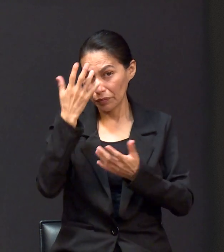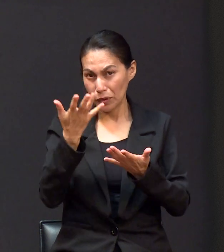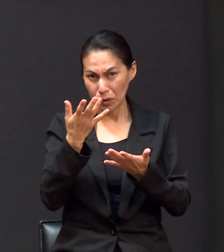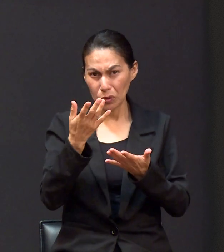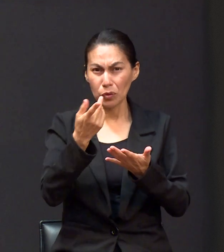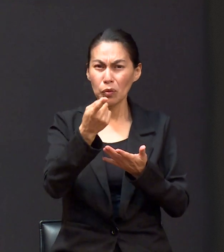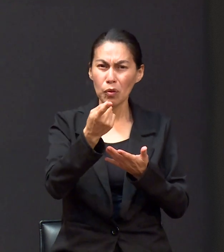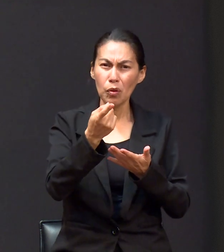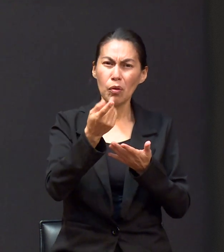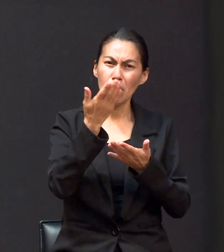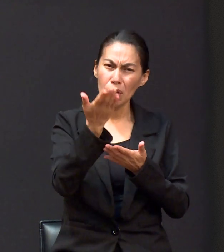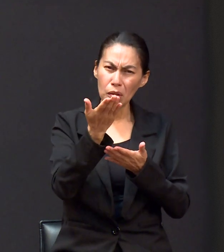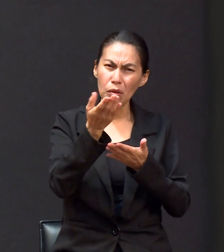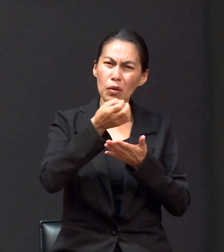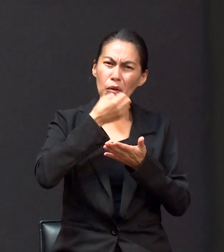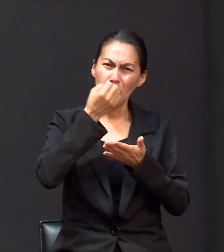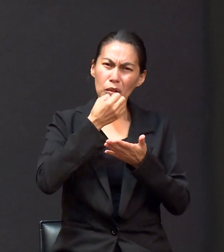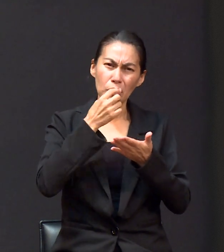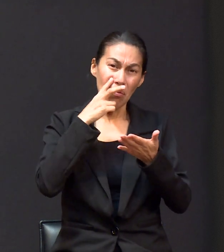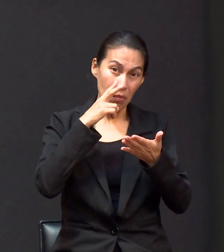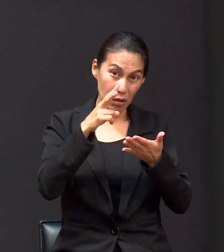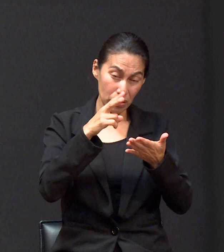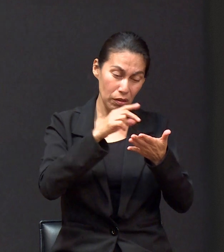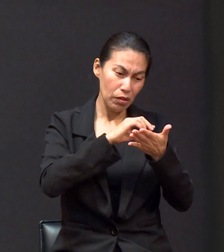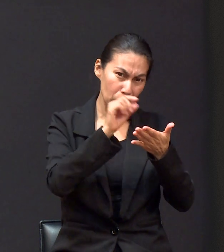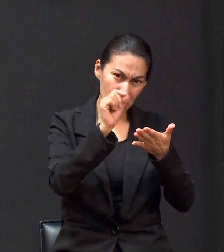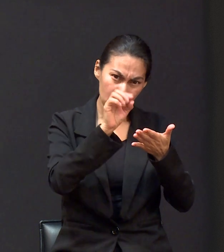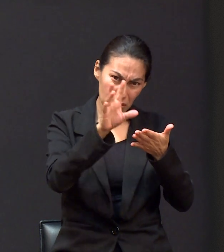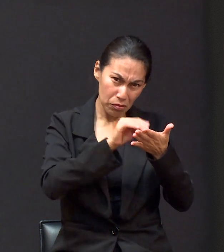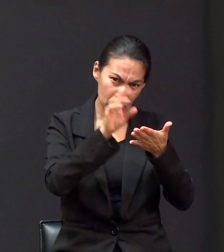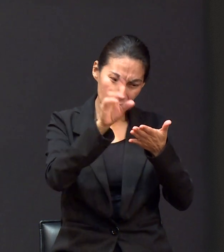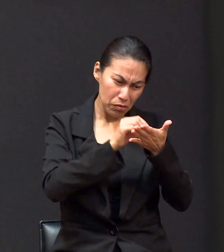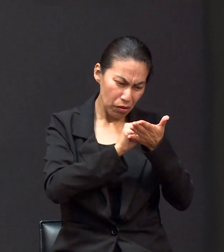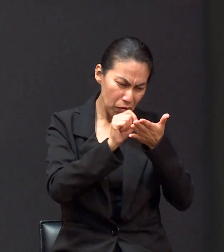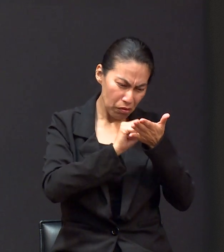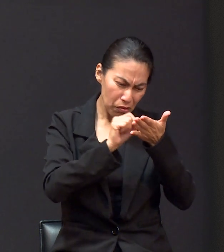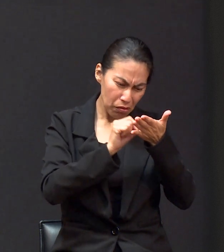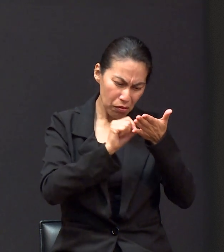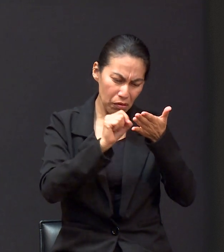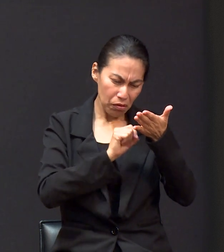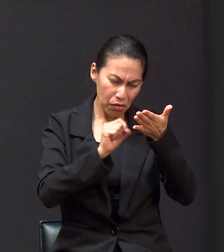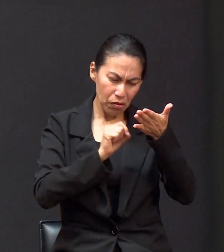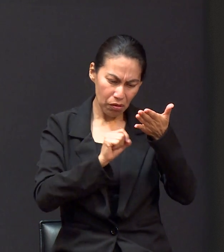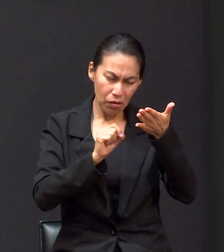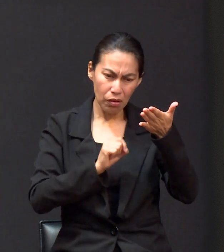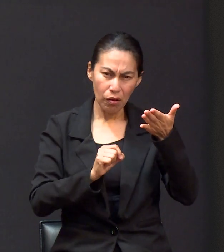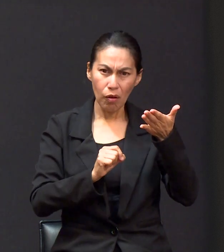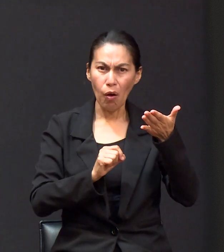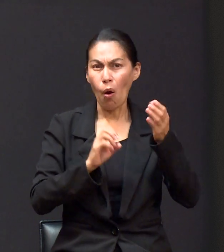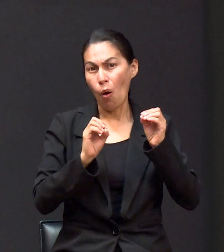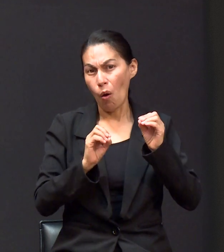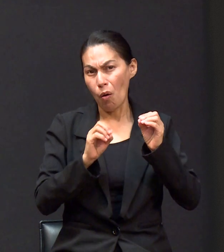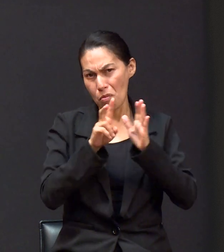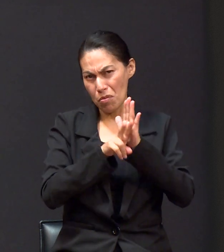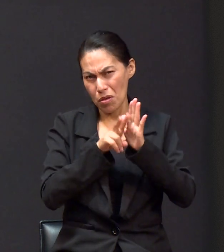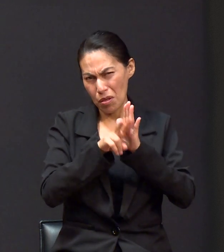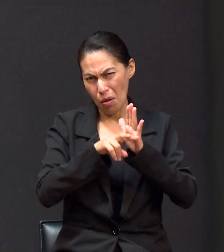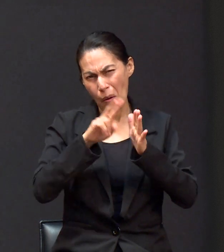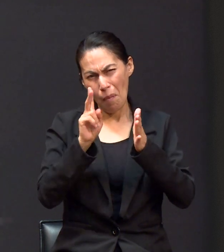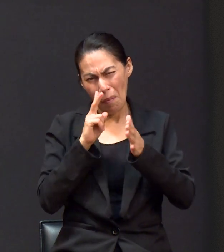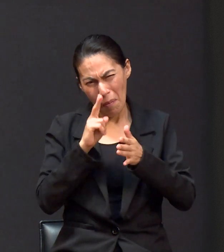te invitamos a escribir los pedidos de oración y o a repasarlos en el video que ya habrás